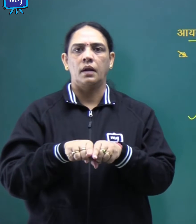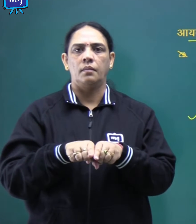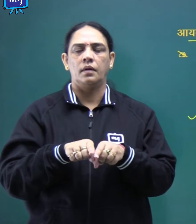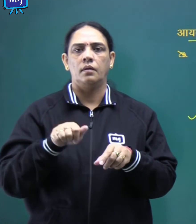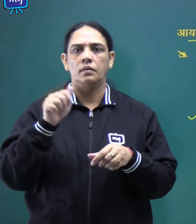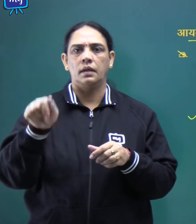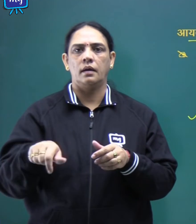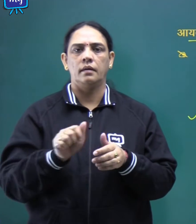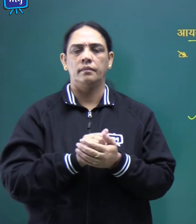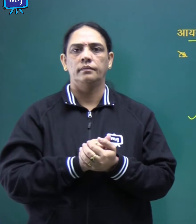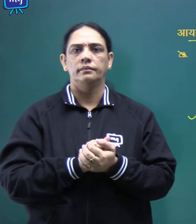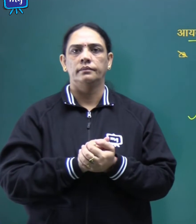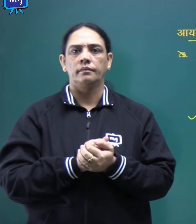हैं,